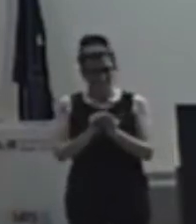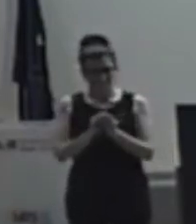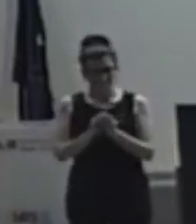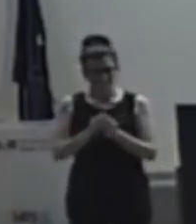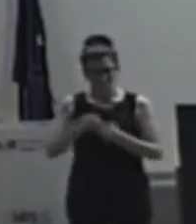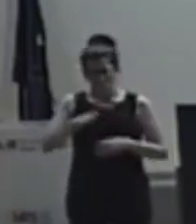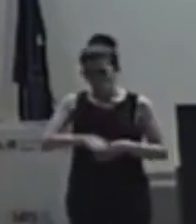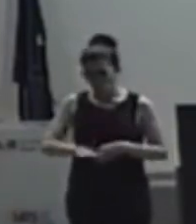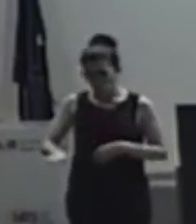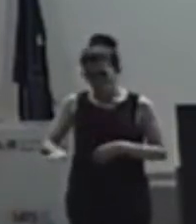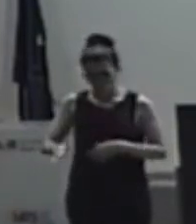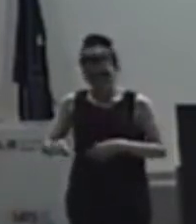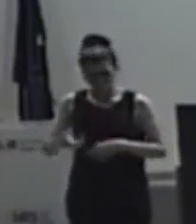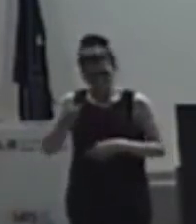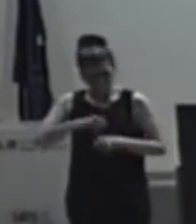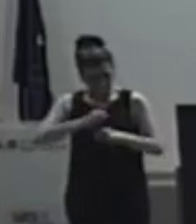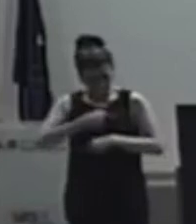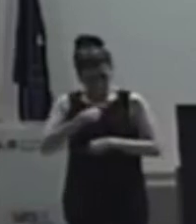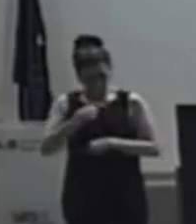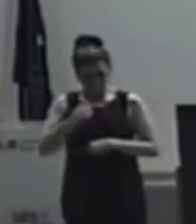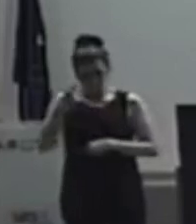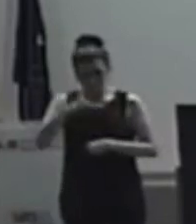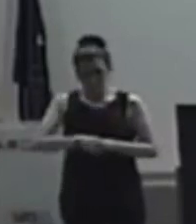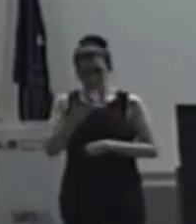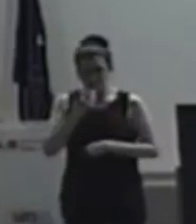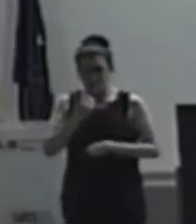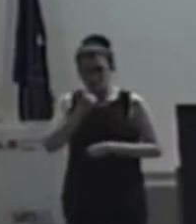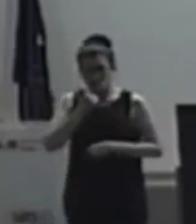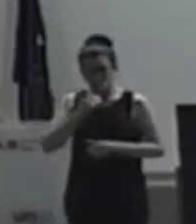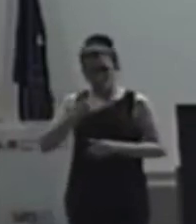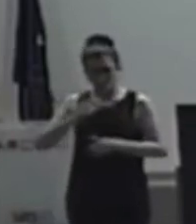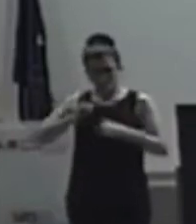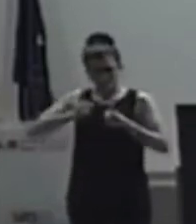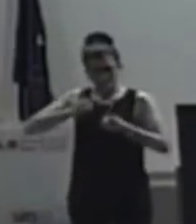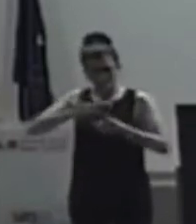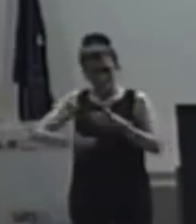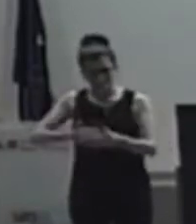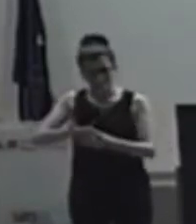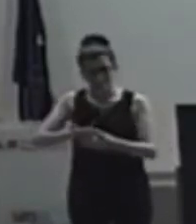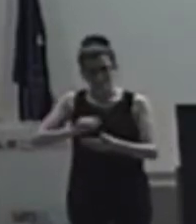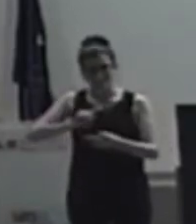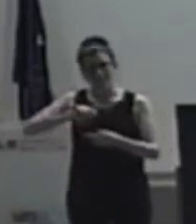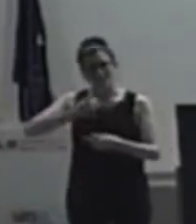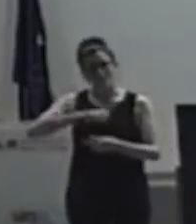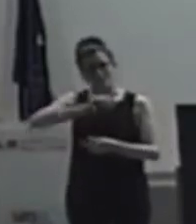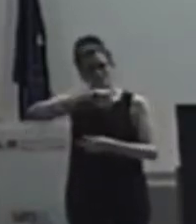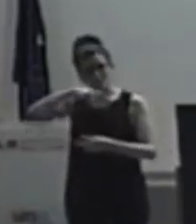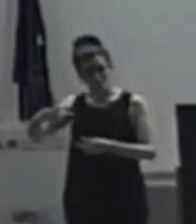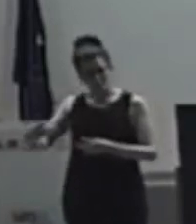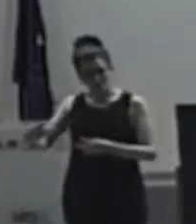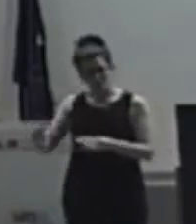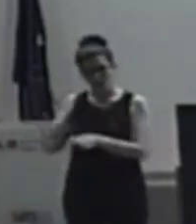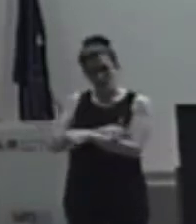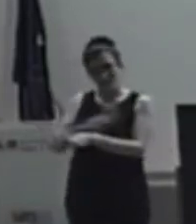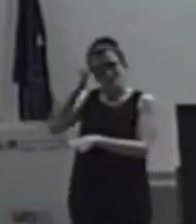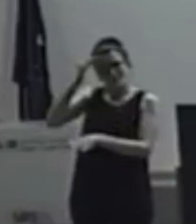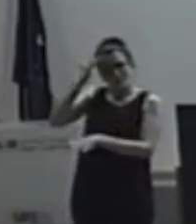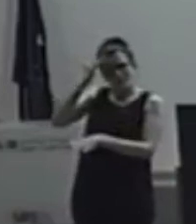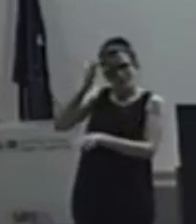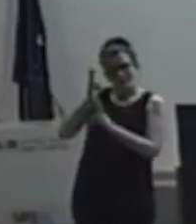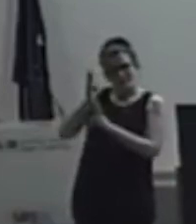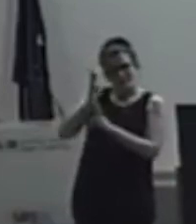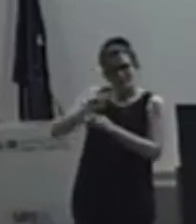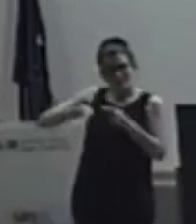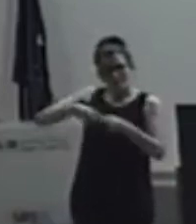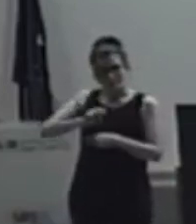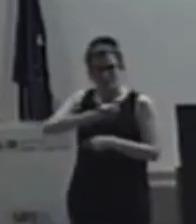crío, yo mismo. Yo si pongo algo en marcha es porque me convenzo cuando veo los resultados. Lo otro son esperanzas. Si le